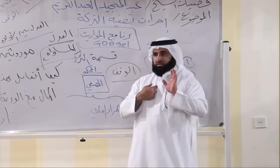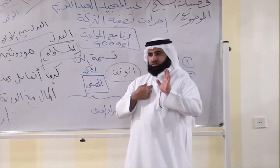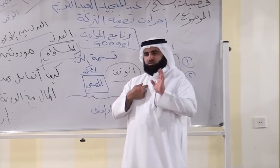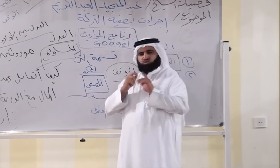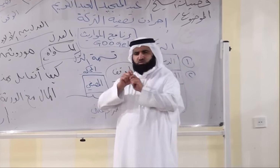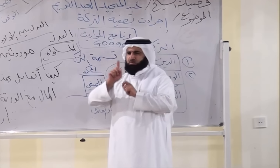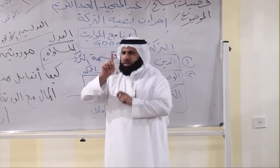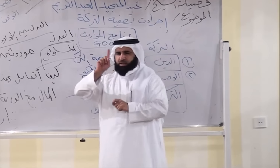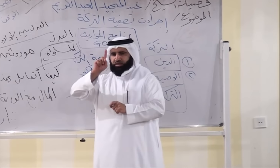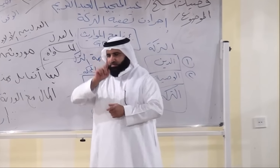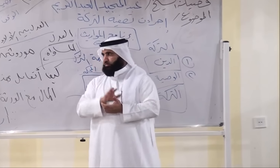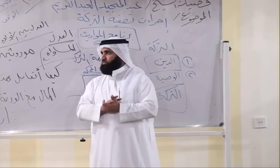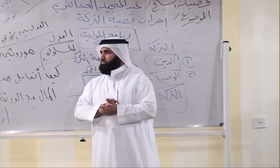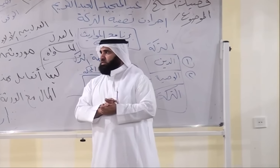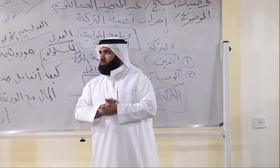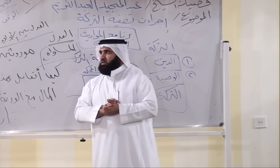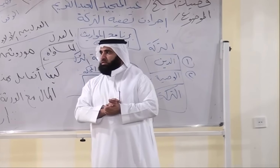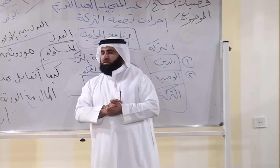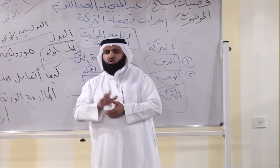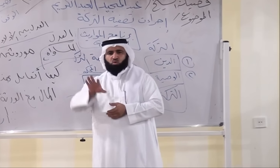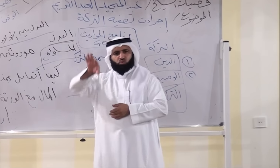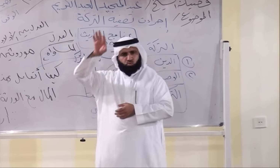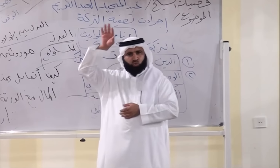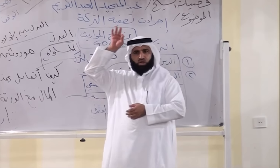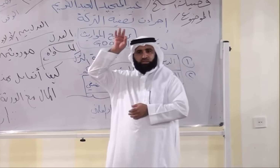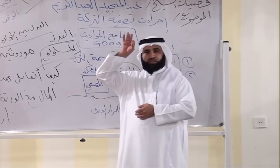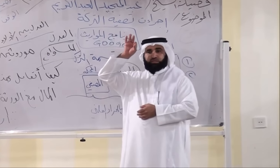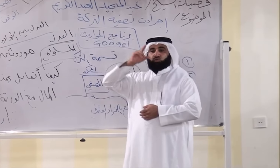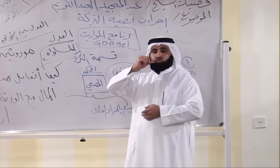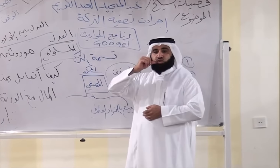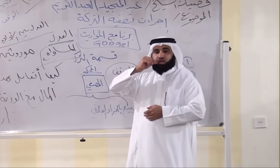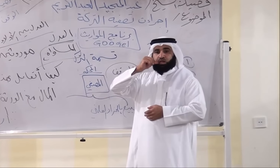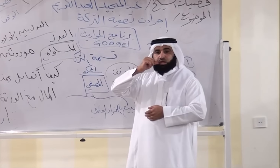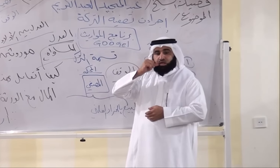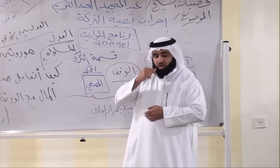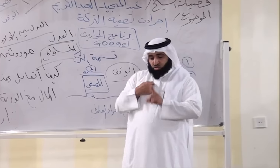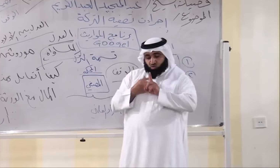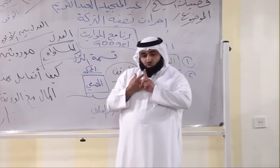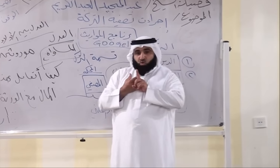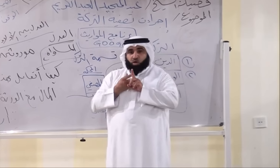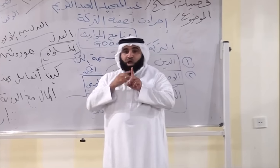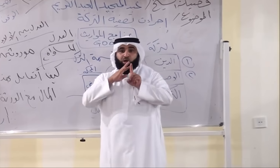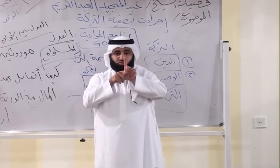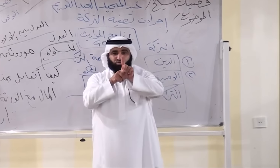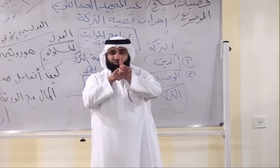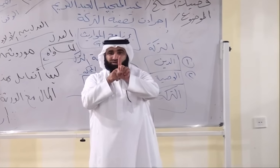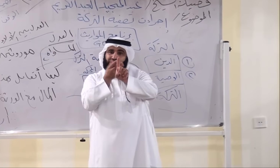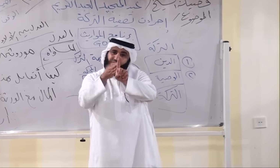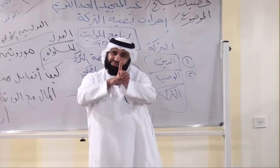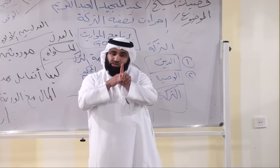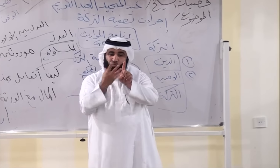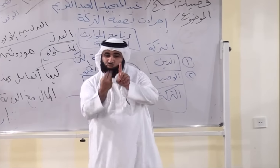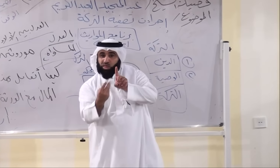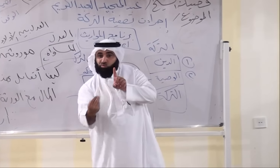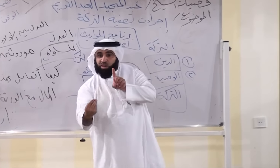سبحان الله يا اخي يا اخوان، انا مرت علي واحد من العيال يملك، عيال الولد يملكون معهم سيارات